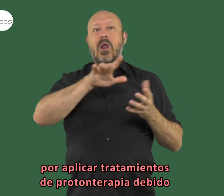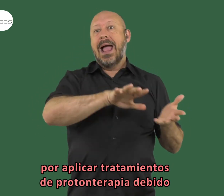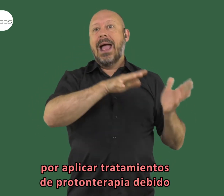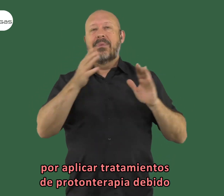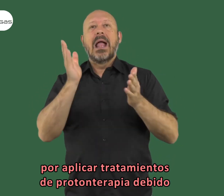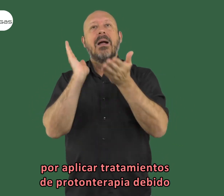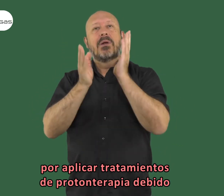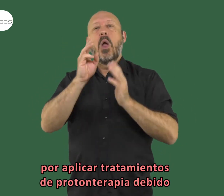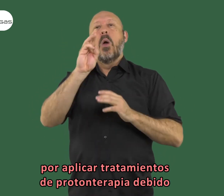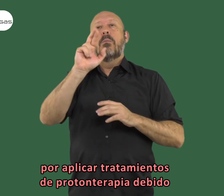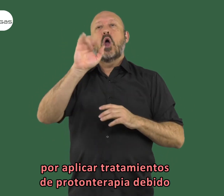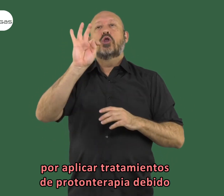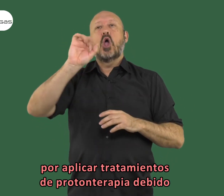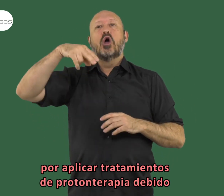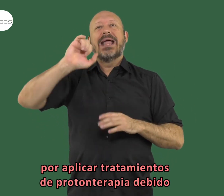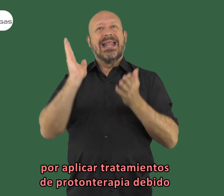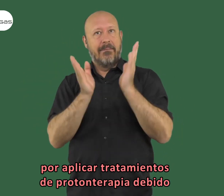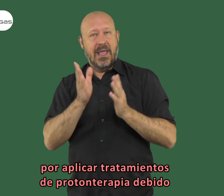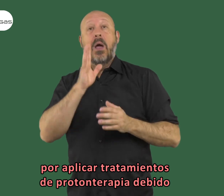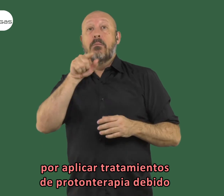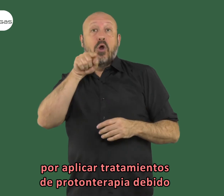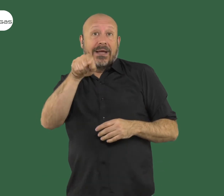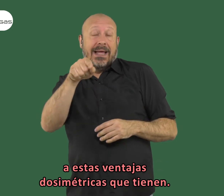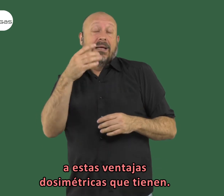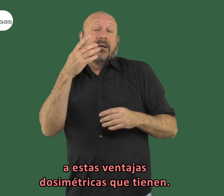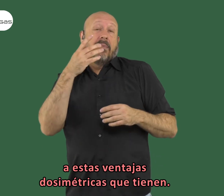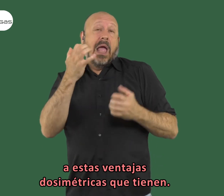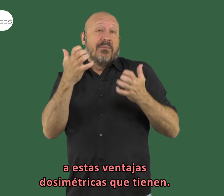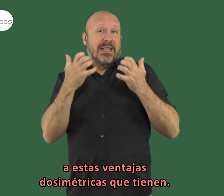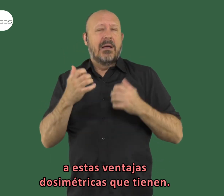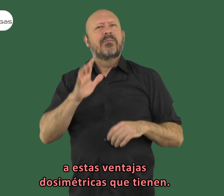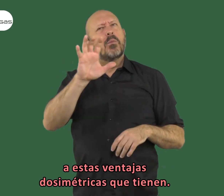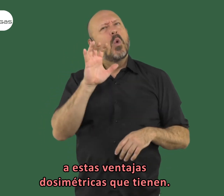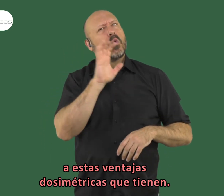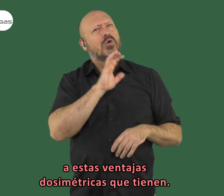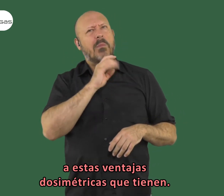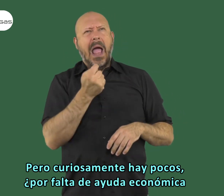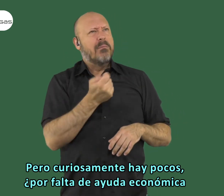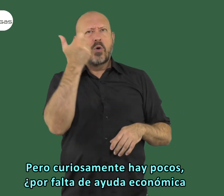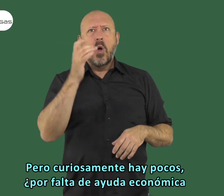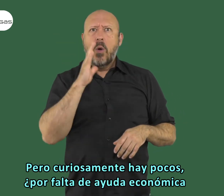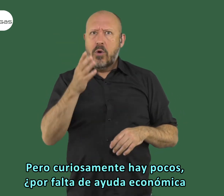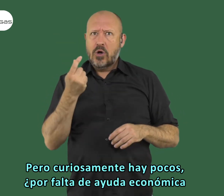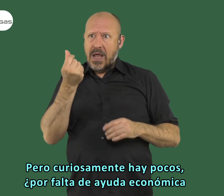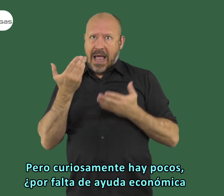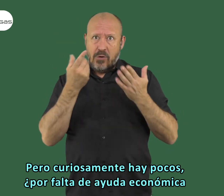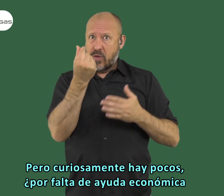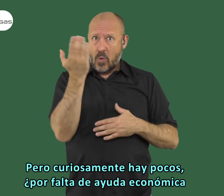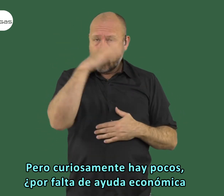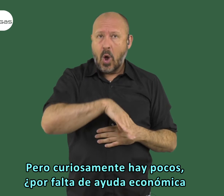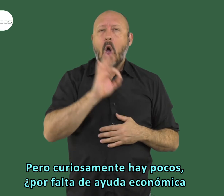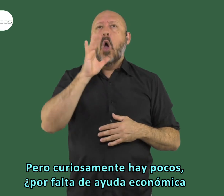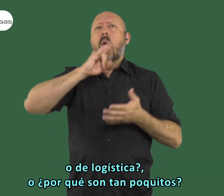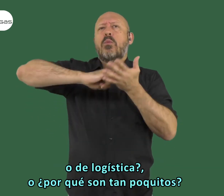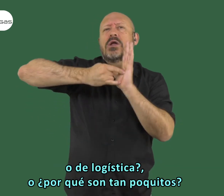por aplicar tratamientos de protonterapia debido a estas ventajas dosimétricas que tienen. Pero curiosamente hay pocos. ¿Por falta de